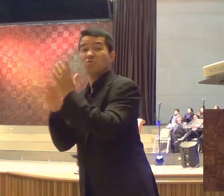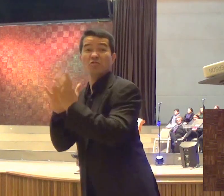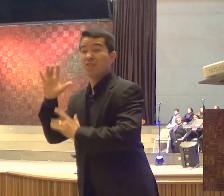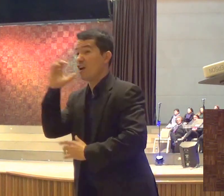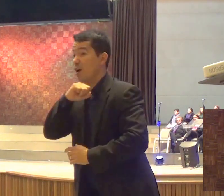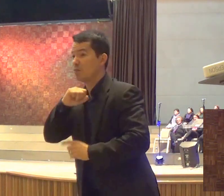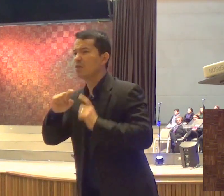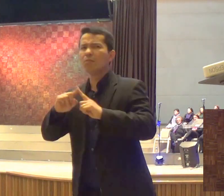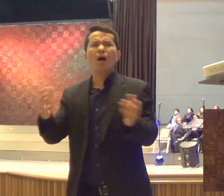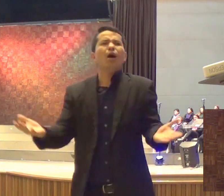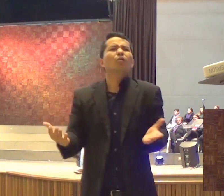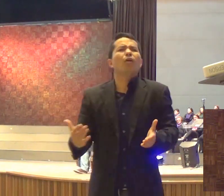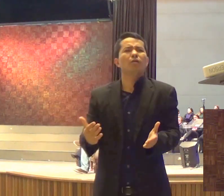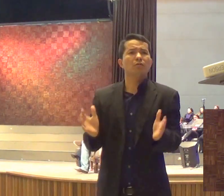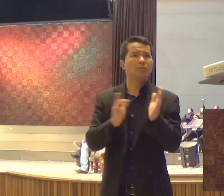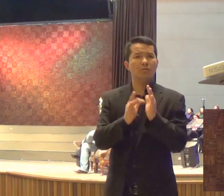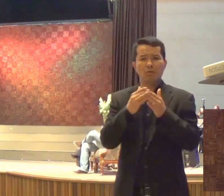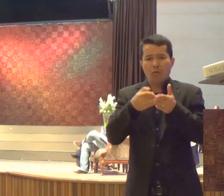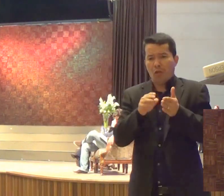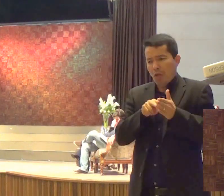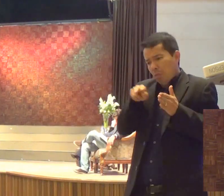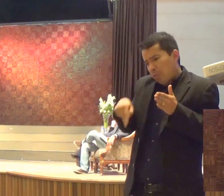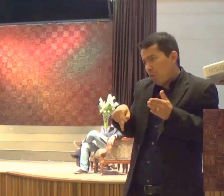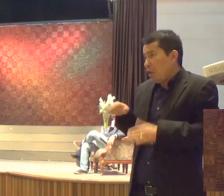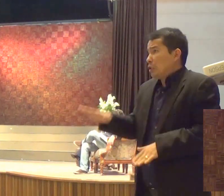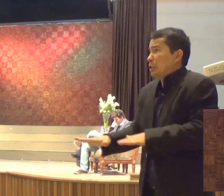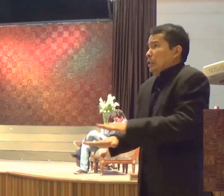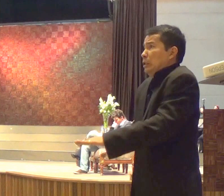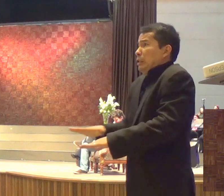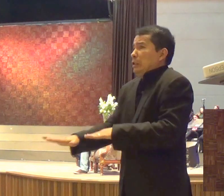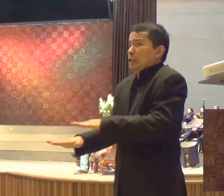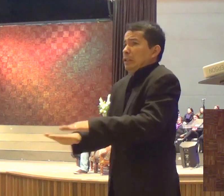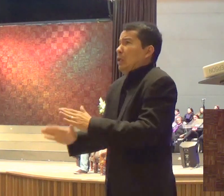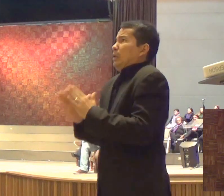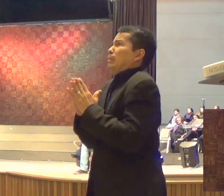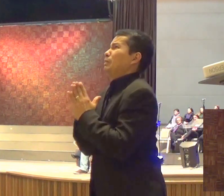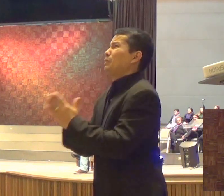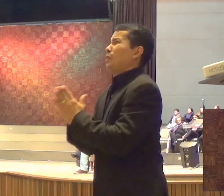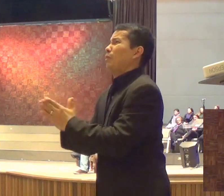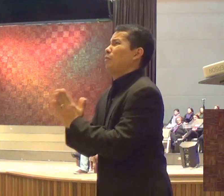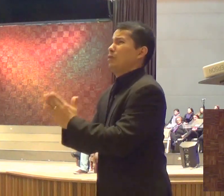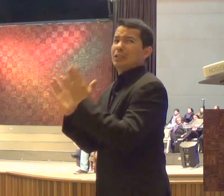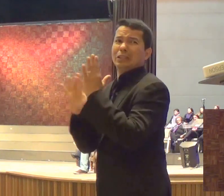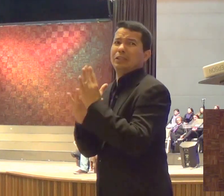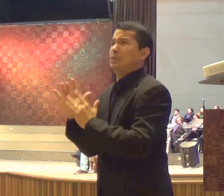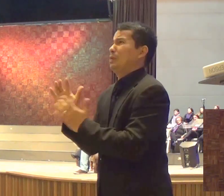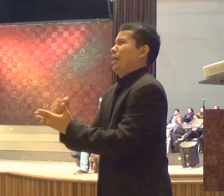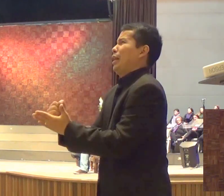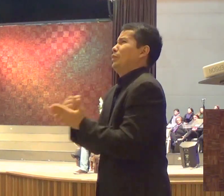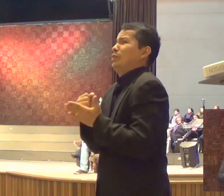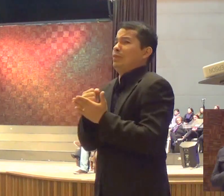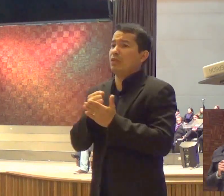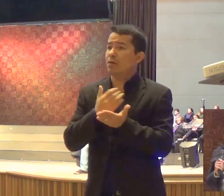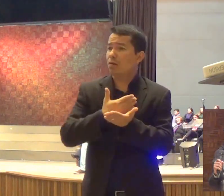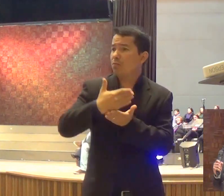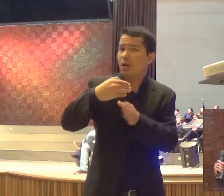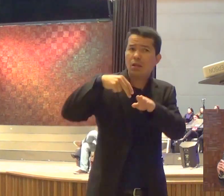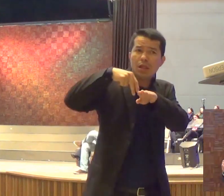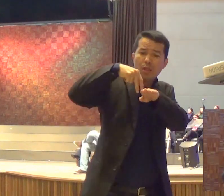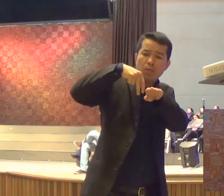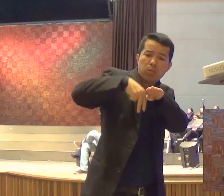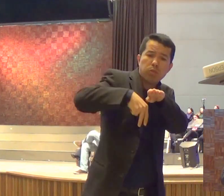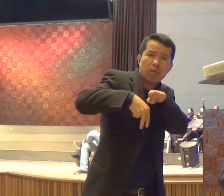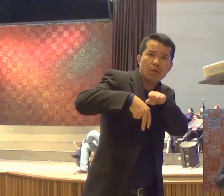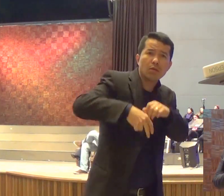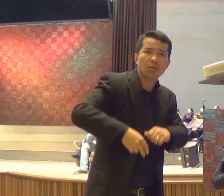o melhor que ele podia fazer era Clamar pelo Senhor eu não sei que o vento está